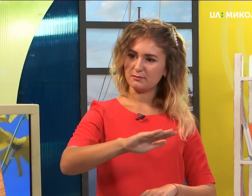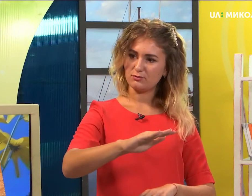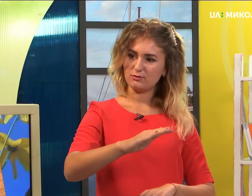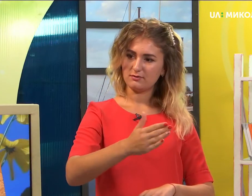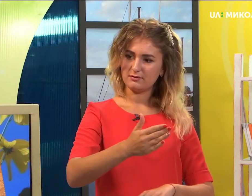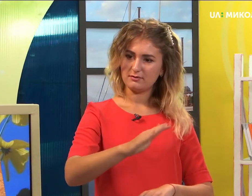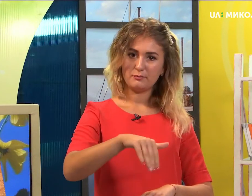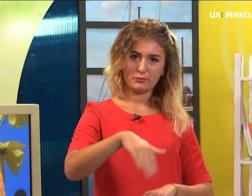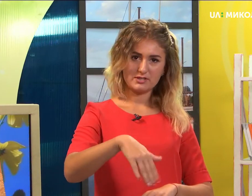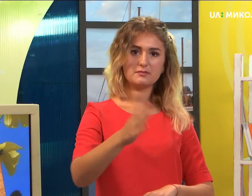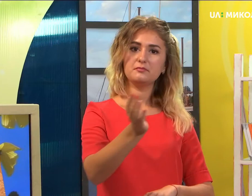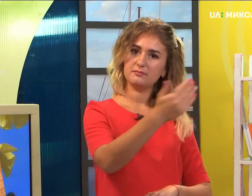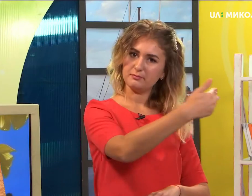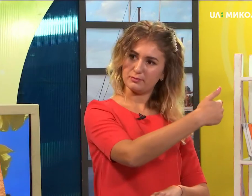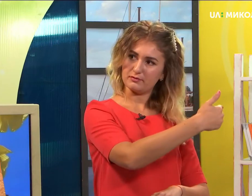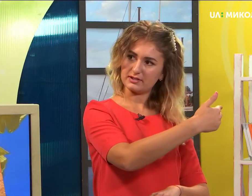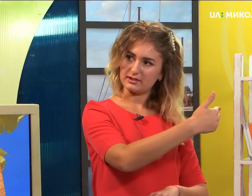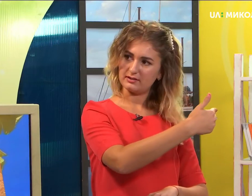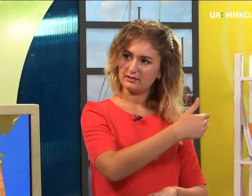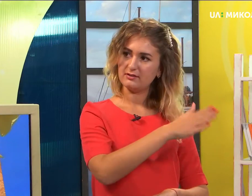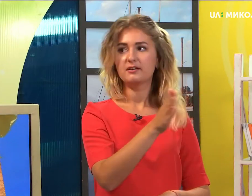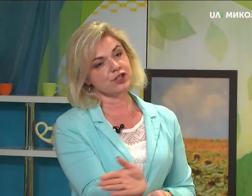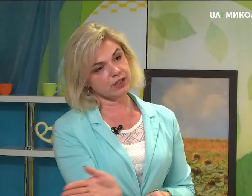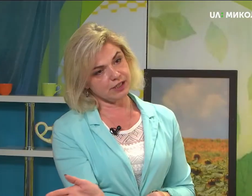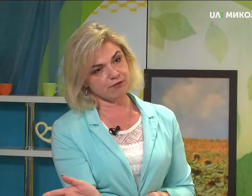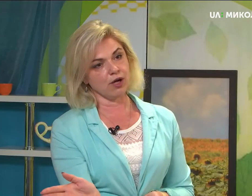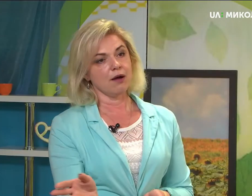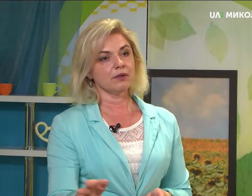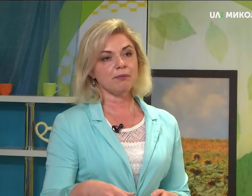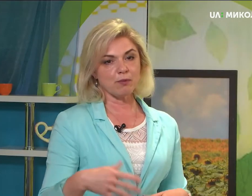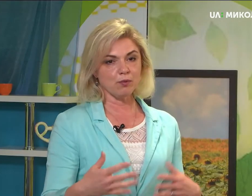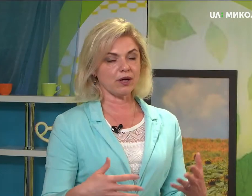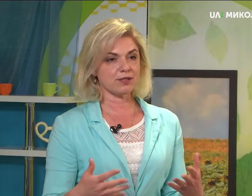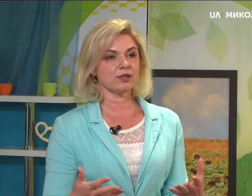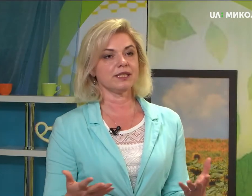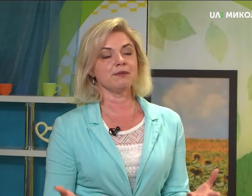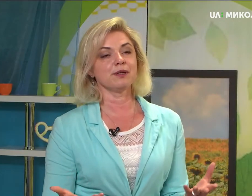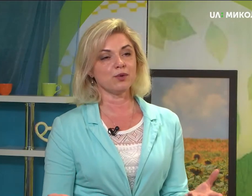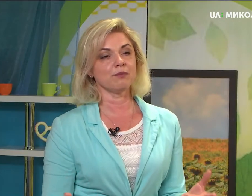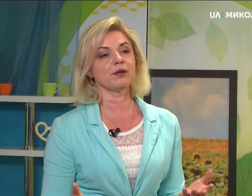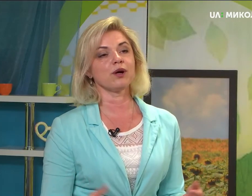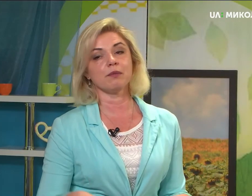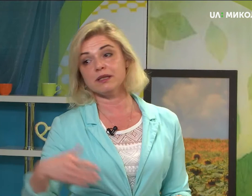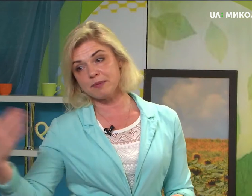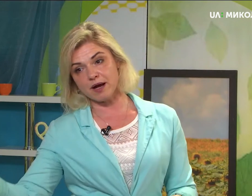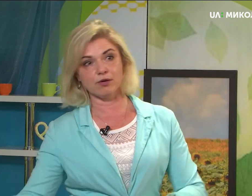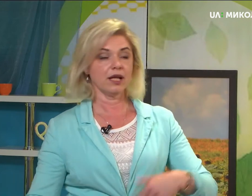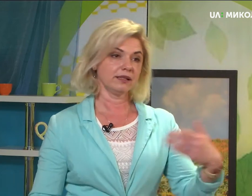руку. Потім повертає. Чи направо, чи наліво. Напряму показуєте тими руками. Направо,